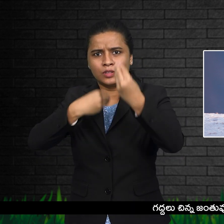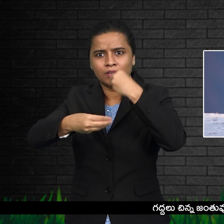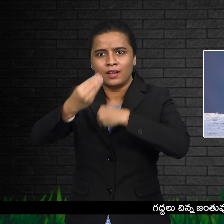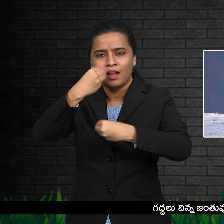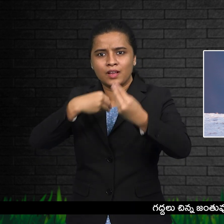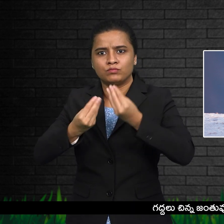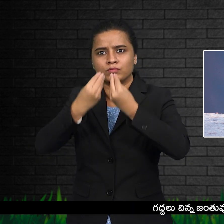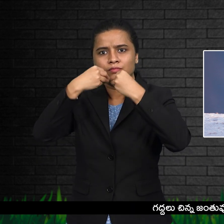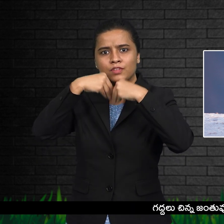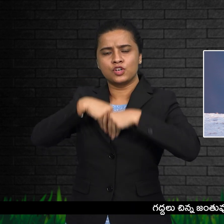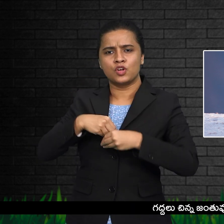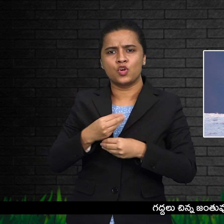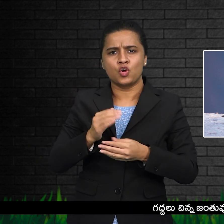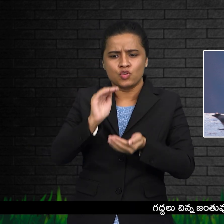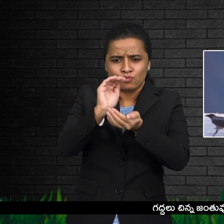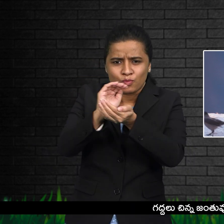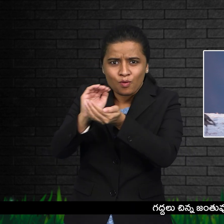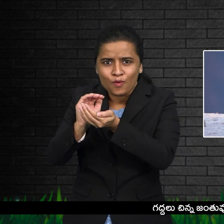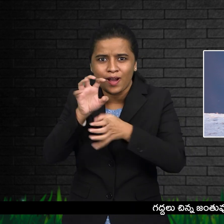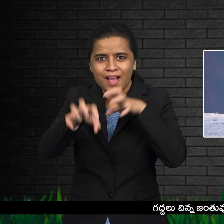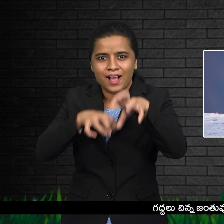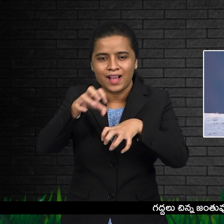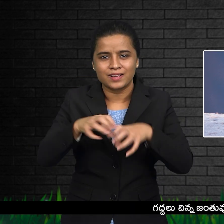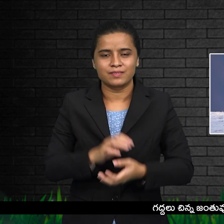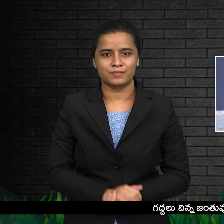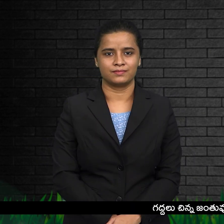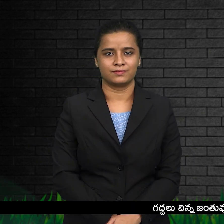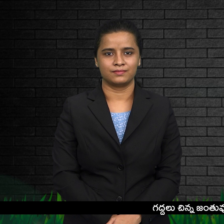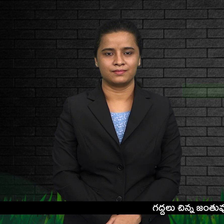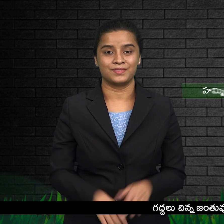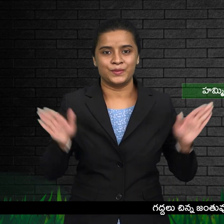గద్దలు చిన్న జంతువులను పట్టుకొని మింగుతాయి.